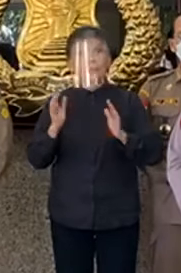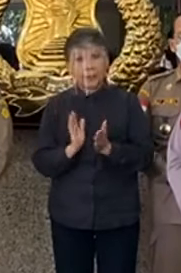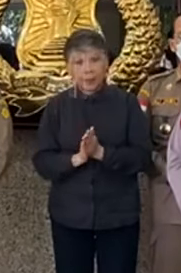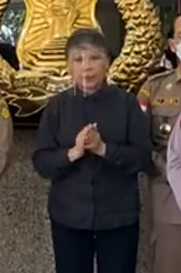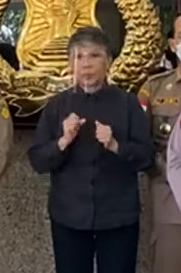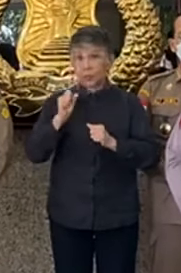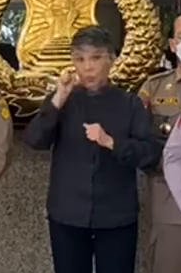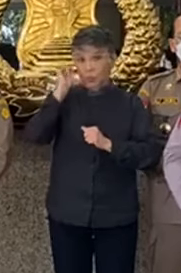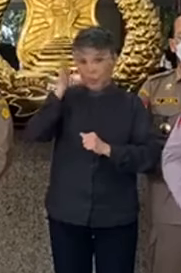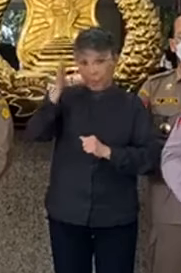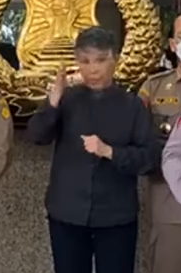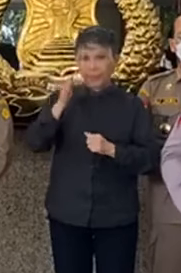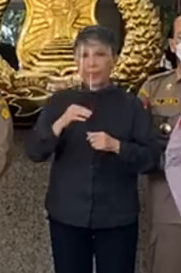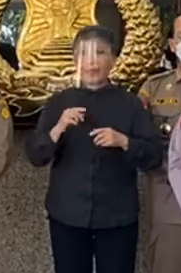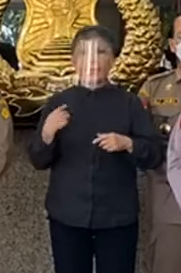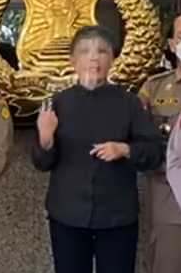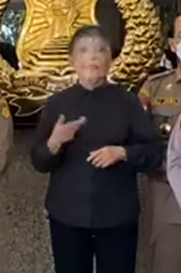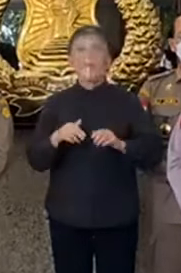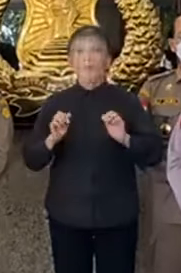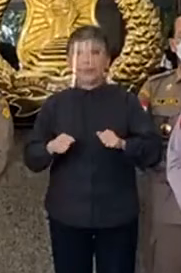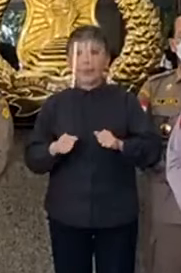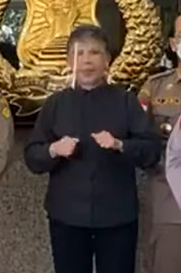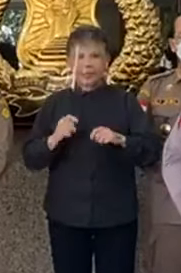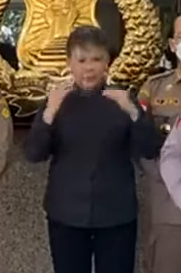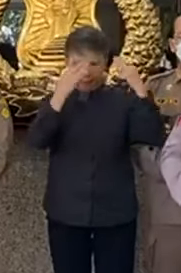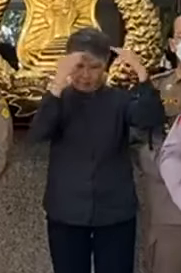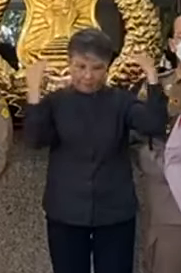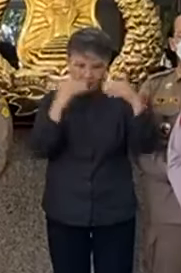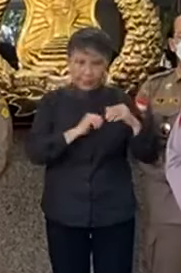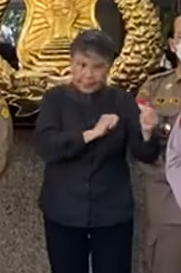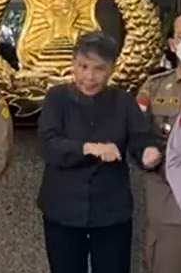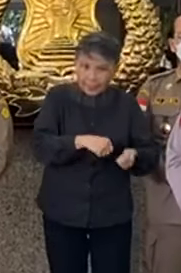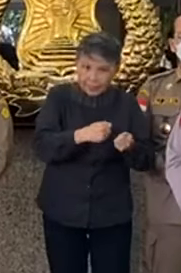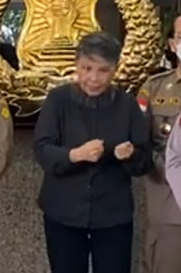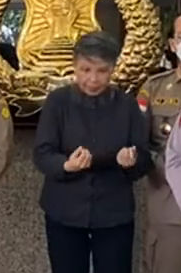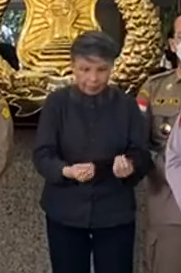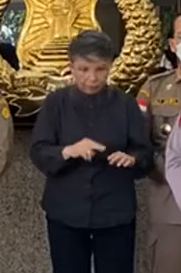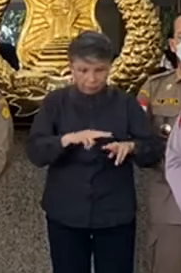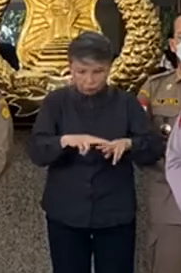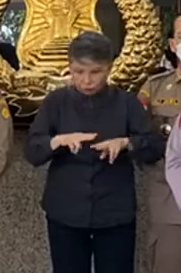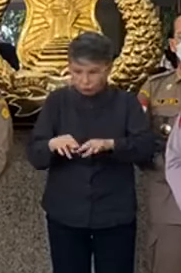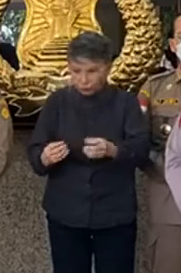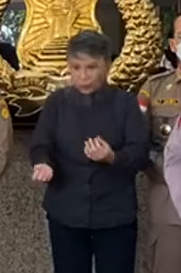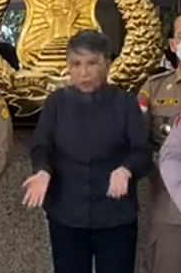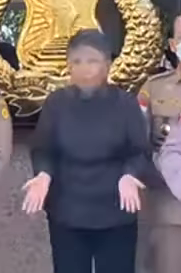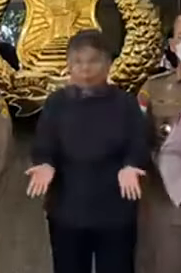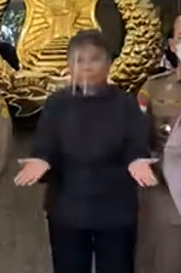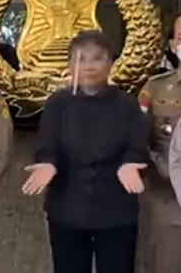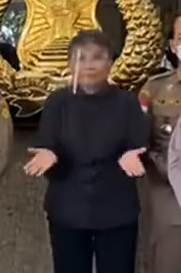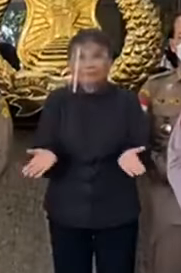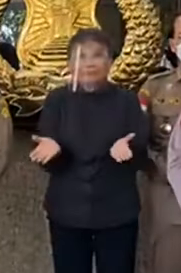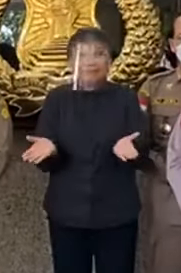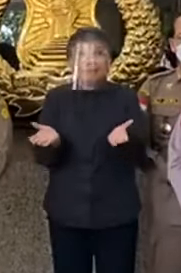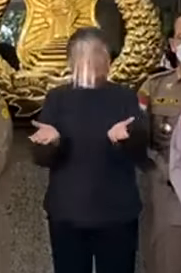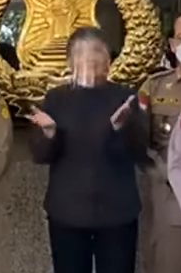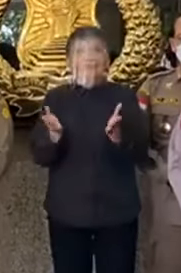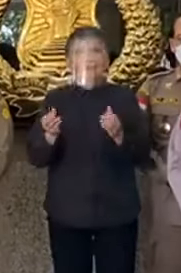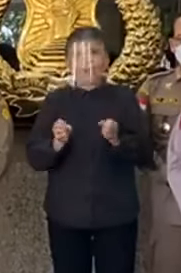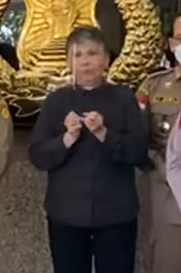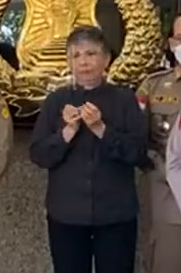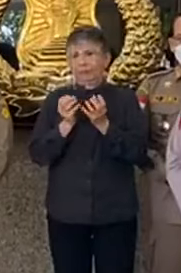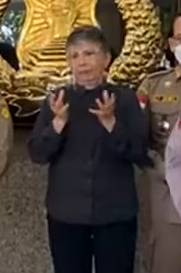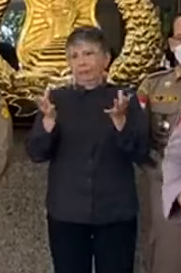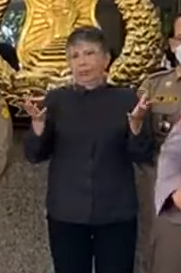bagaimana kemudian pertanian kita bisa kita dorong untuk semakin bisa